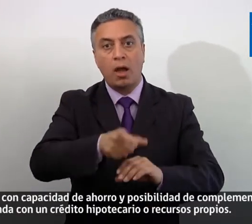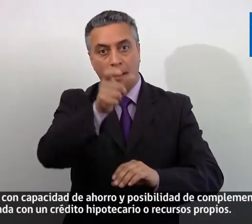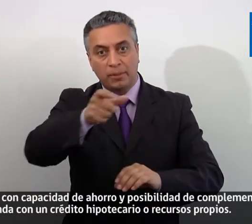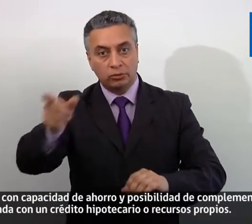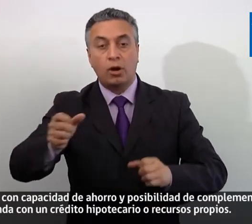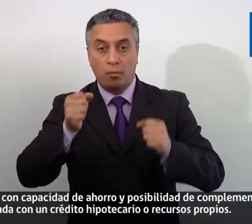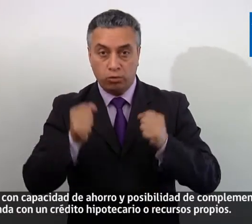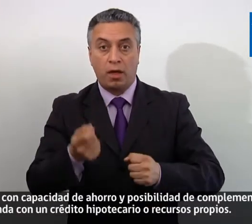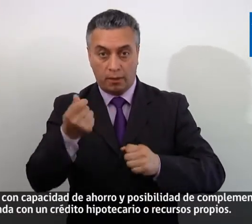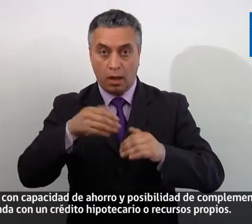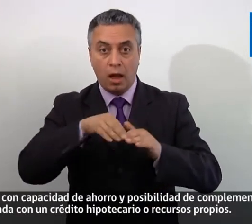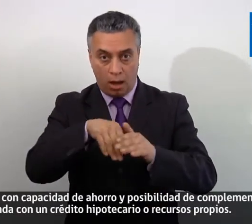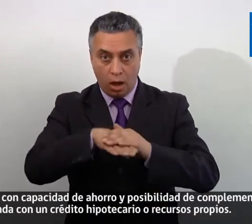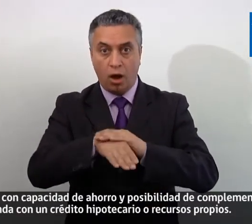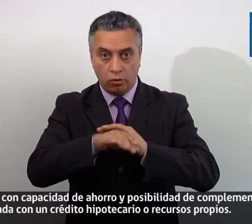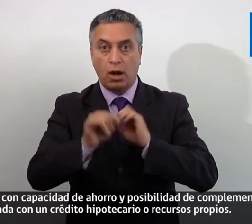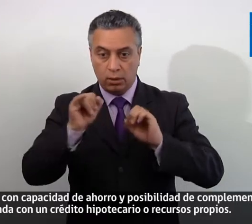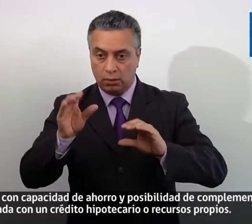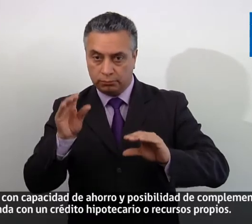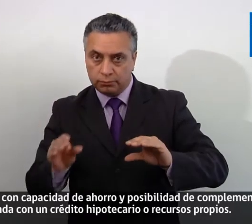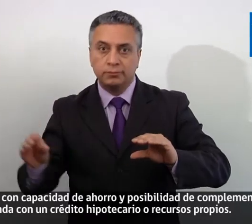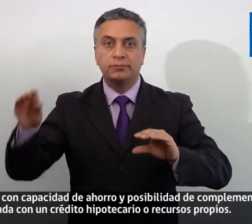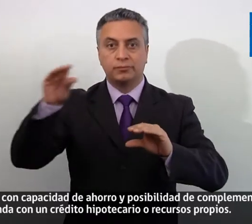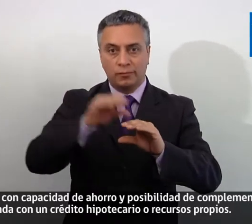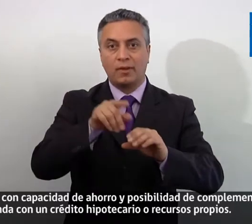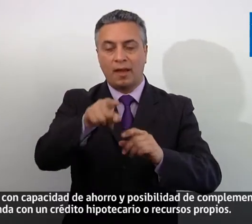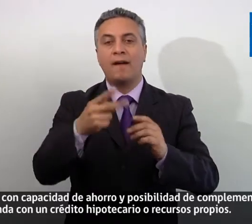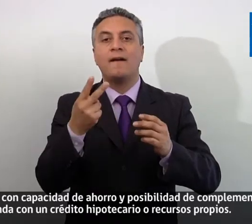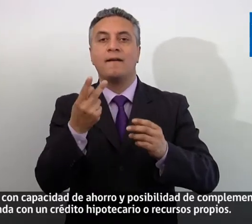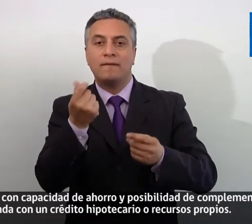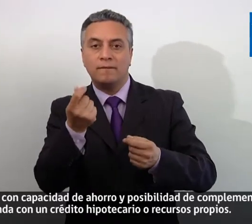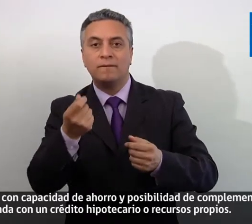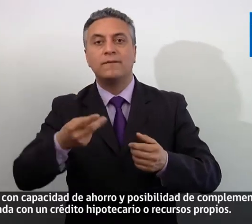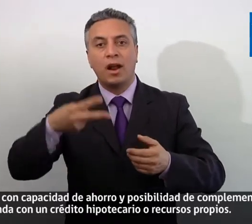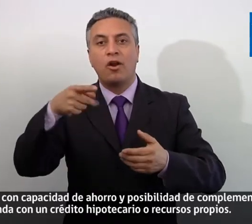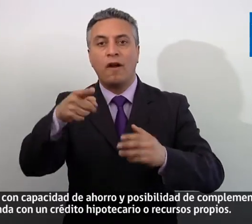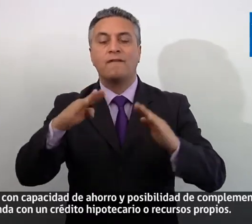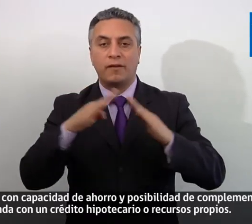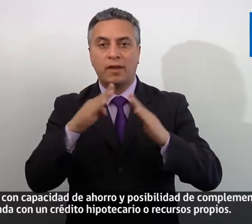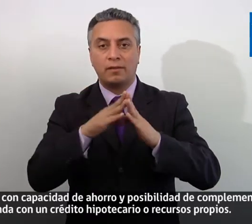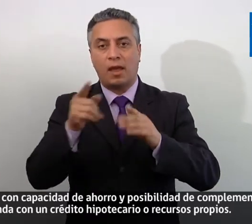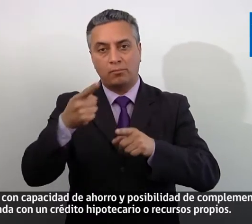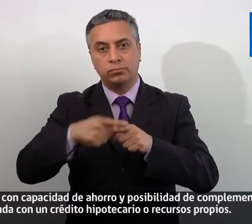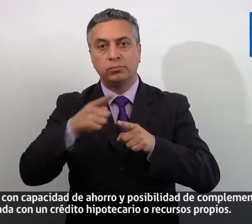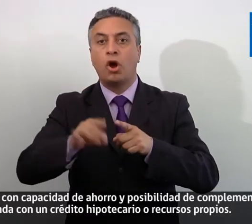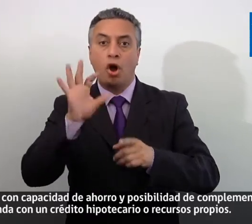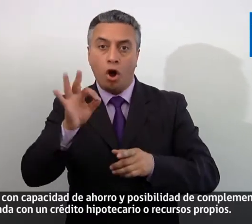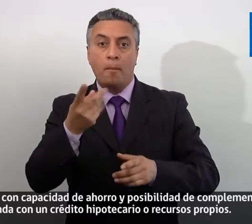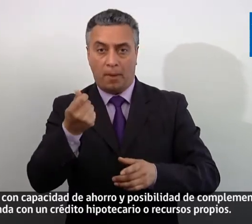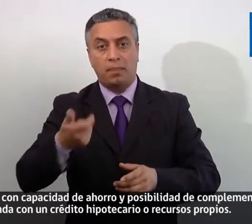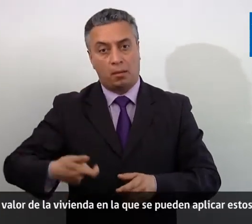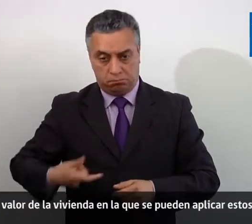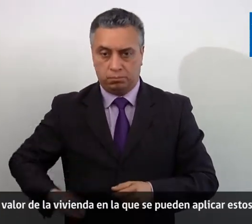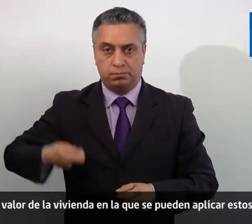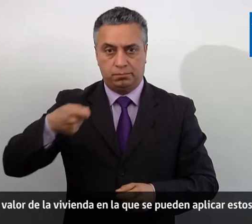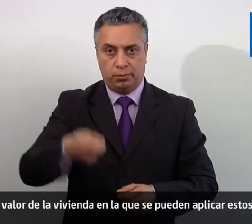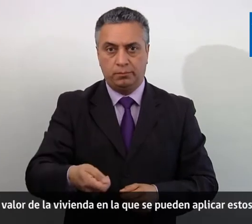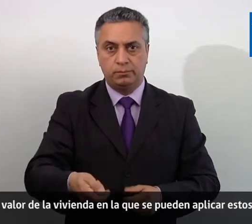con capacidad de ahorro y posibilidad de complementar el valor de la vivienda con un crédito hipotecario o recursos propios. ¿Cuál es el valor